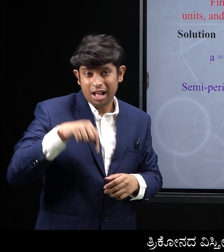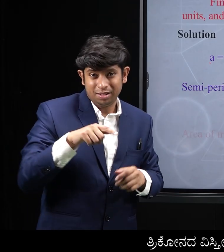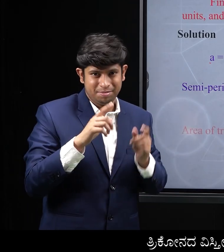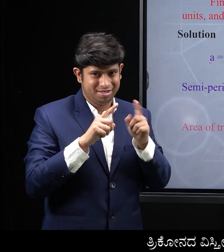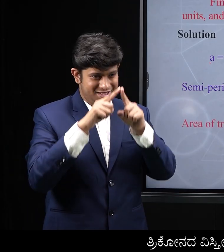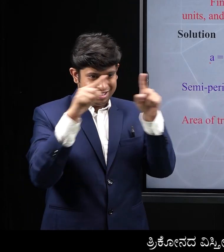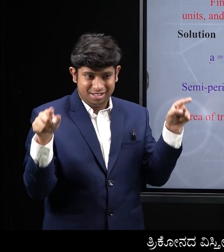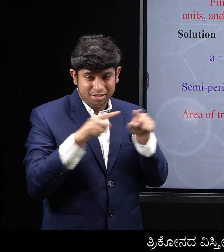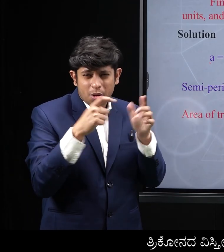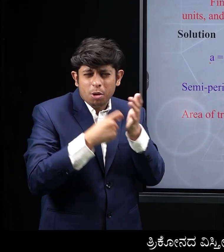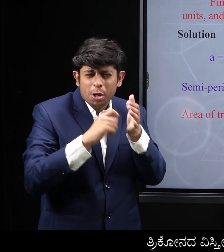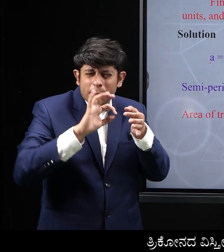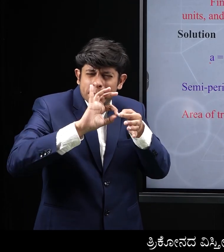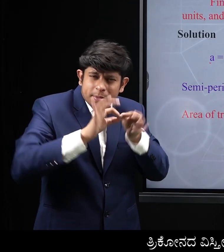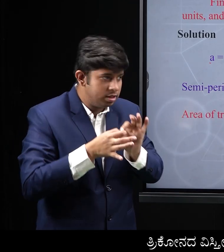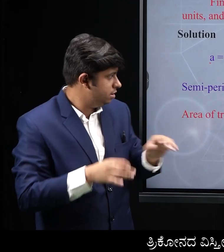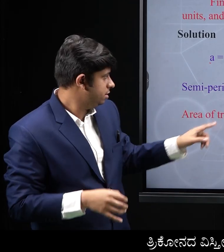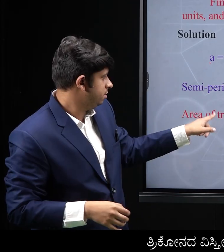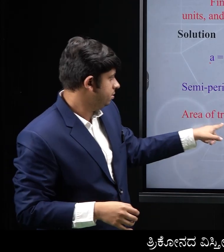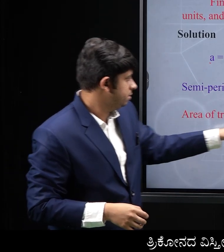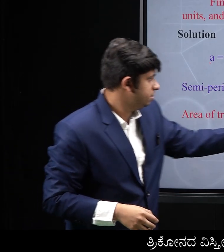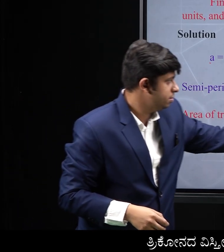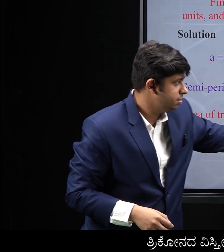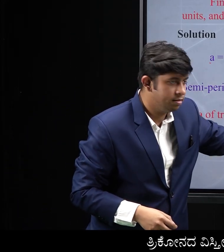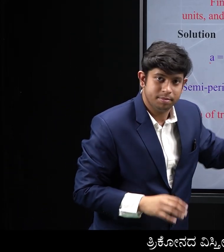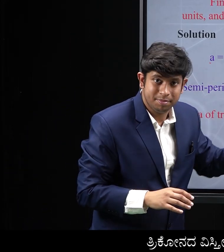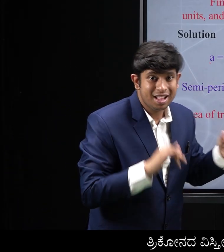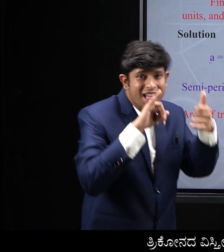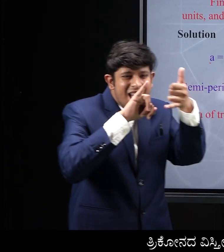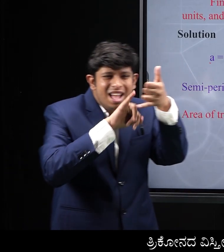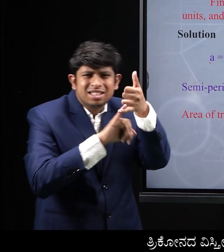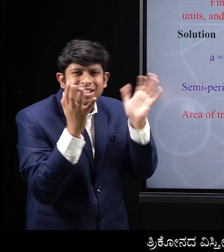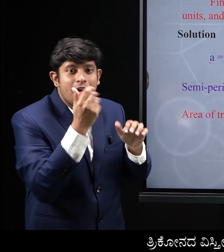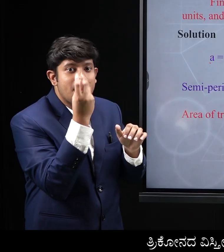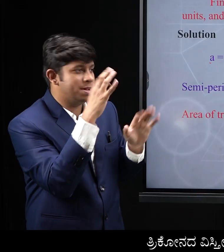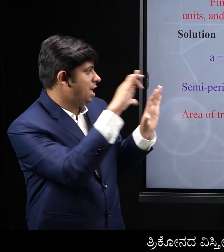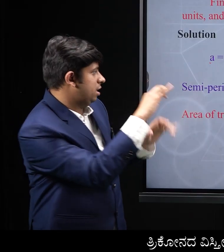ತ್ರಿಕೋನದ ವಿಸ್ತೀರ್ಣ = ಸ್ಕ್ವೇರ್ ರೂಟ್ ಆಫ್ S ಇಂಟು S ಮೈನಸ್ A, S ಮೈನಸ್ B, S ಮೈನಸ್ C.